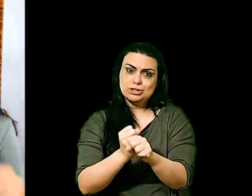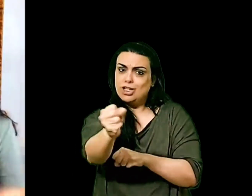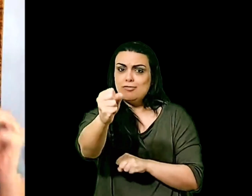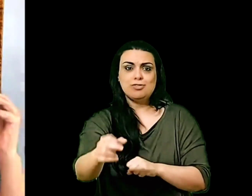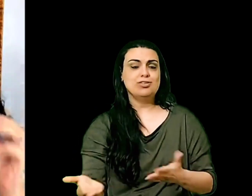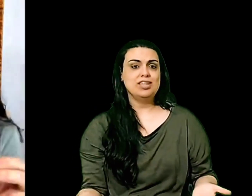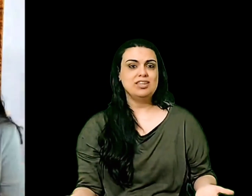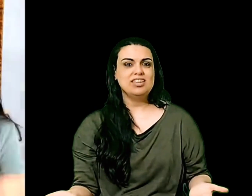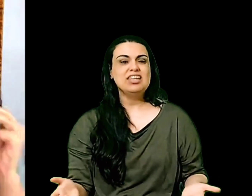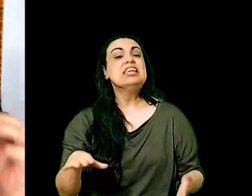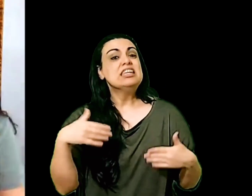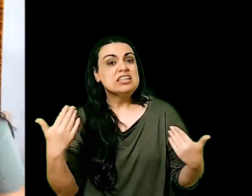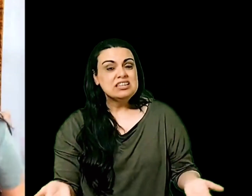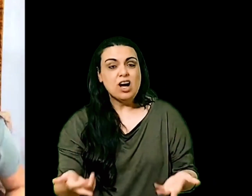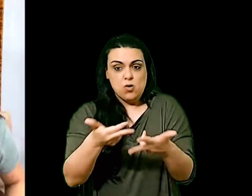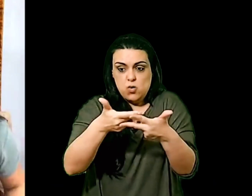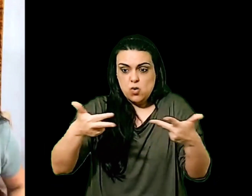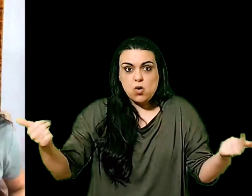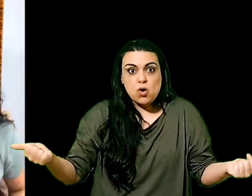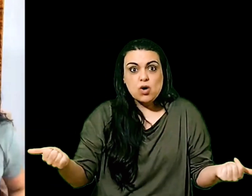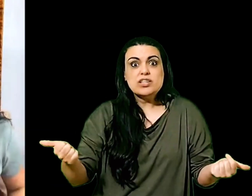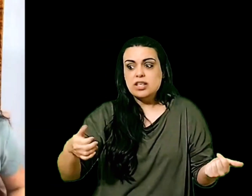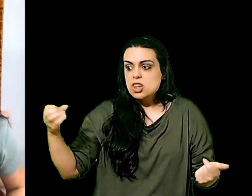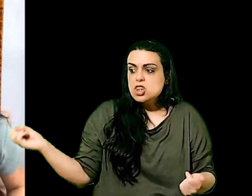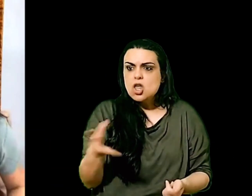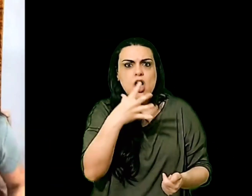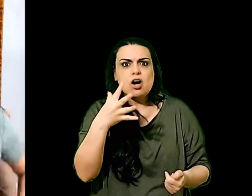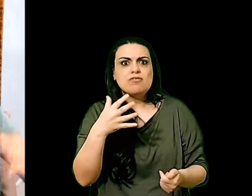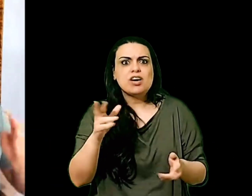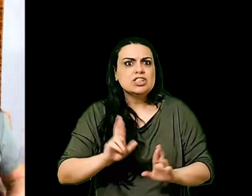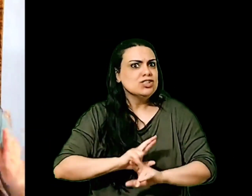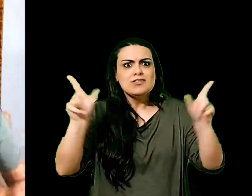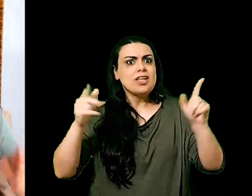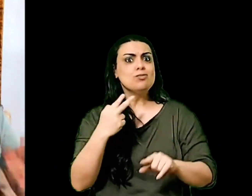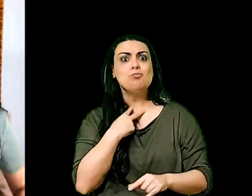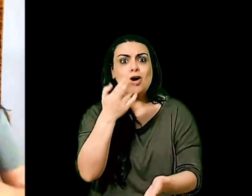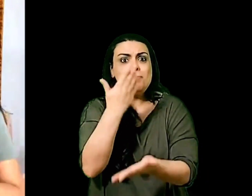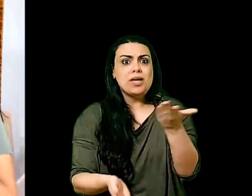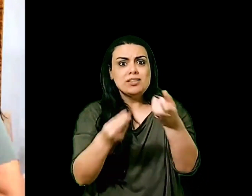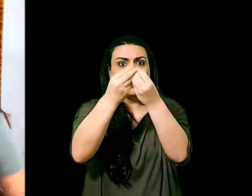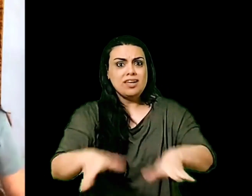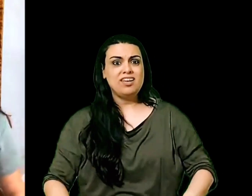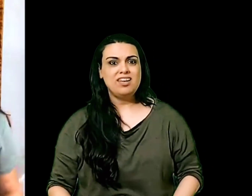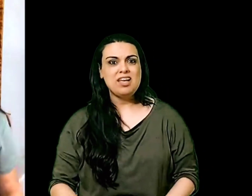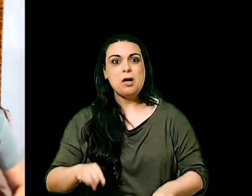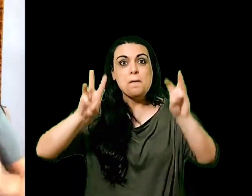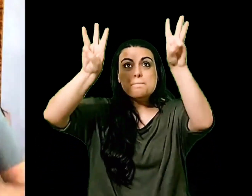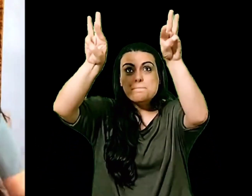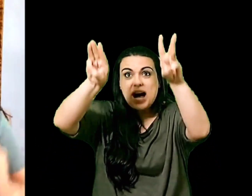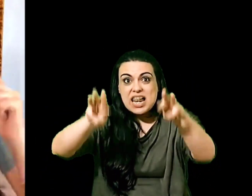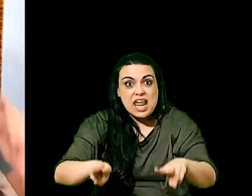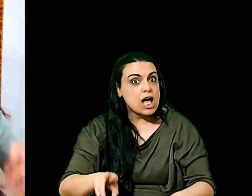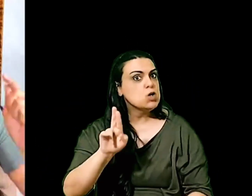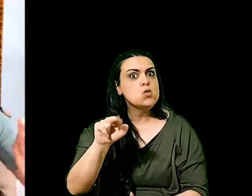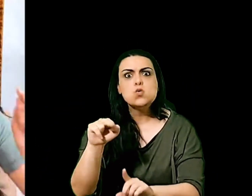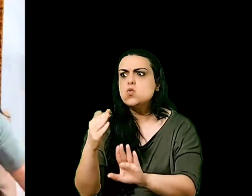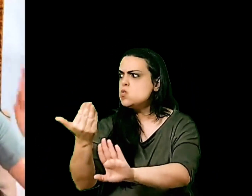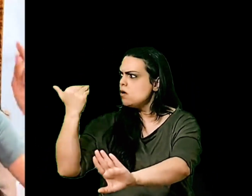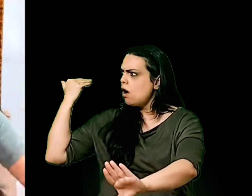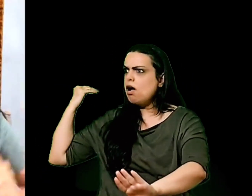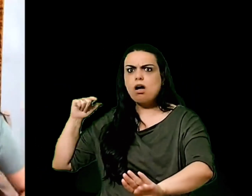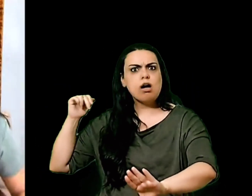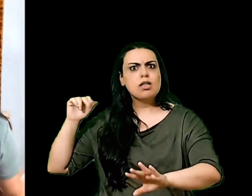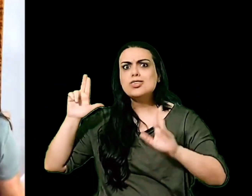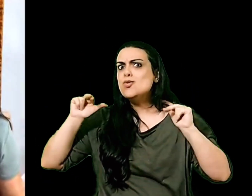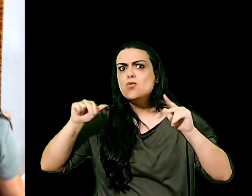estamos diante de algo inédito, por isso nós não podemos negligenciar. O maná foi algo que nunca aconteceu antes e foi algo que Deus nunca